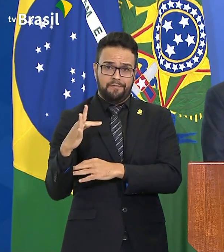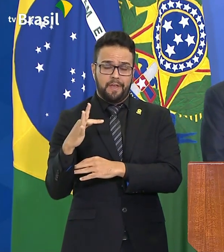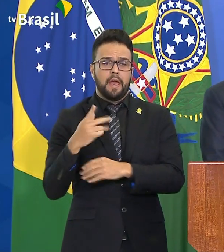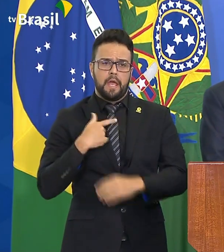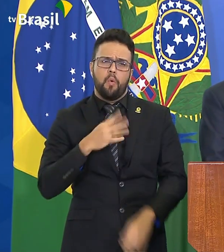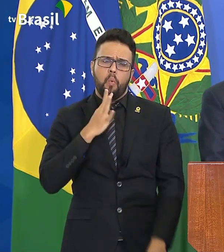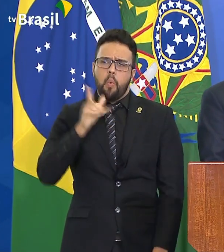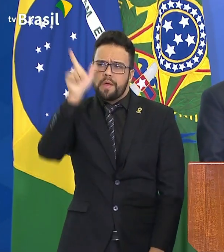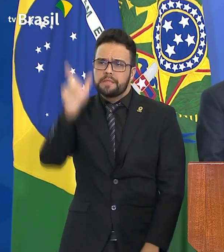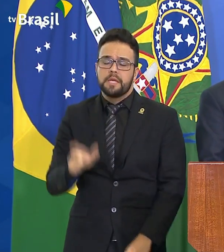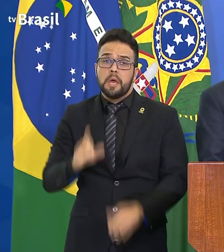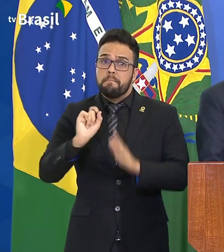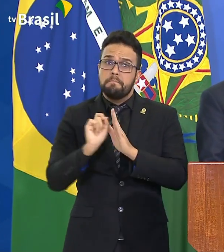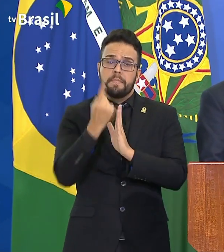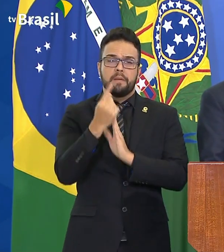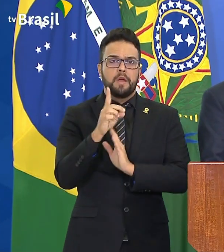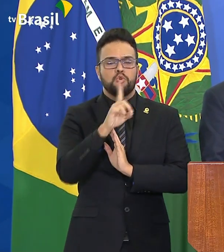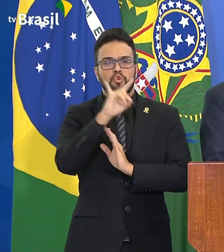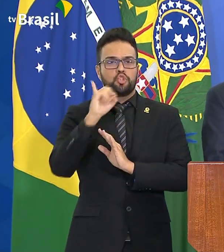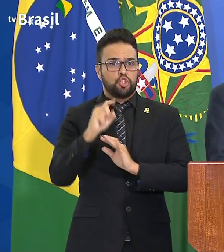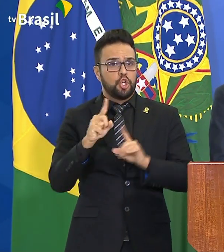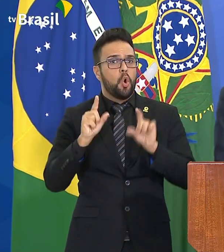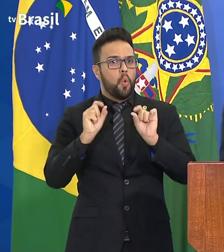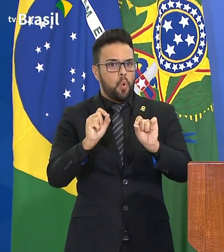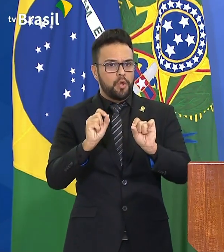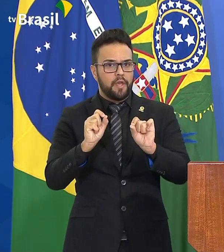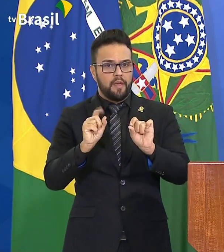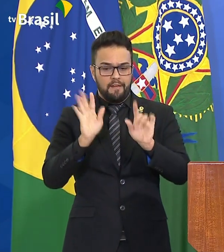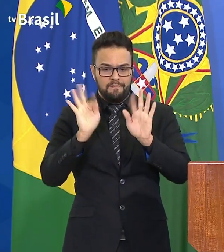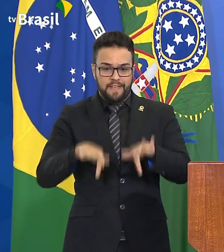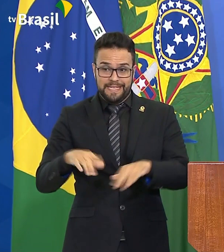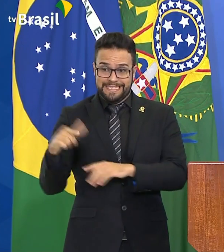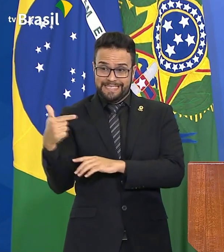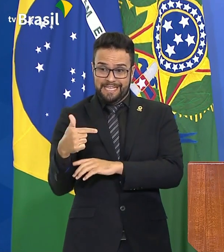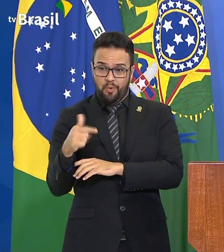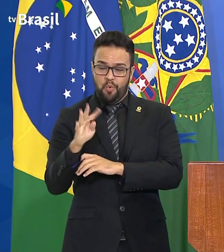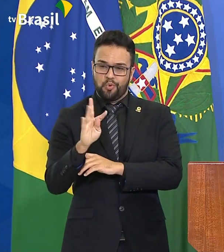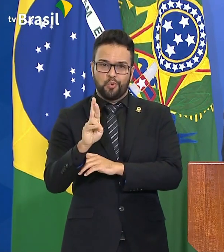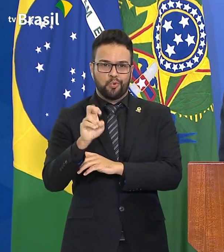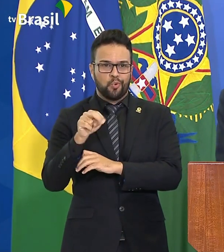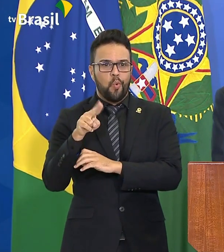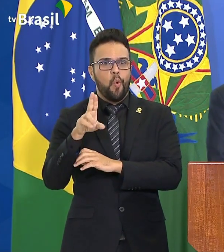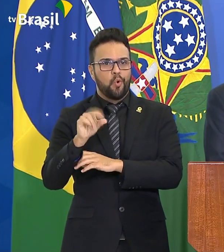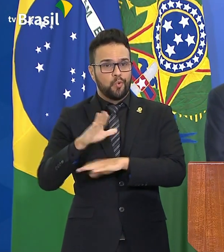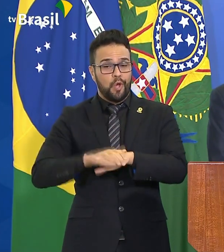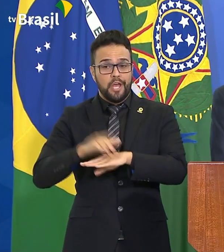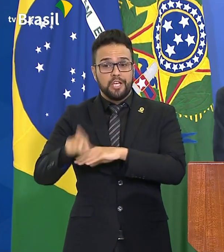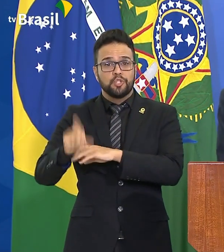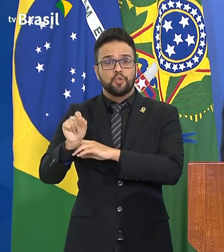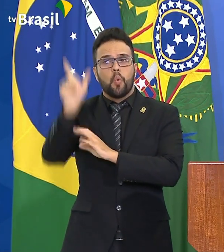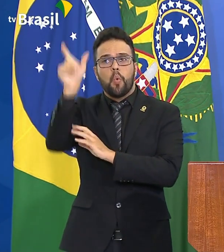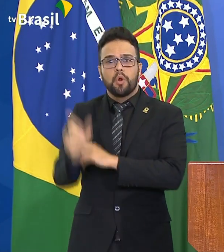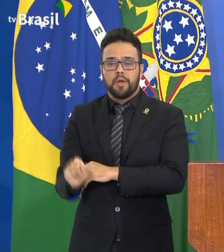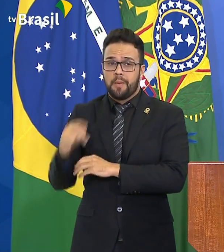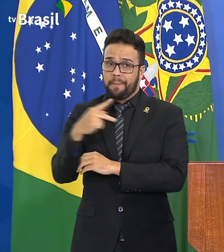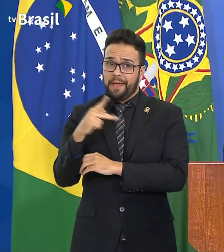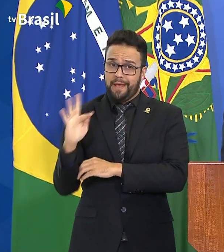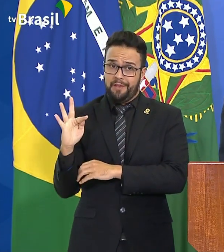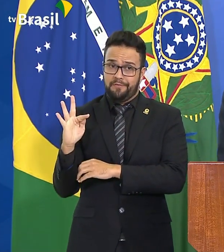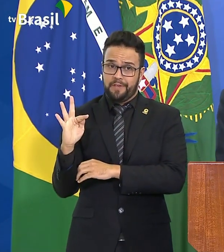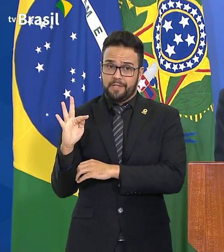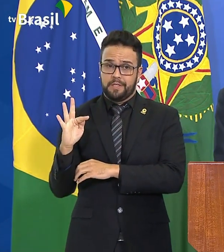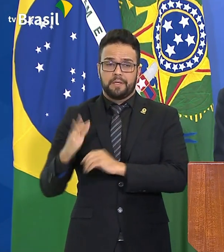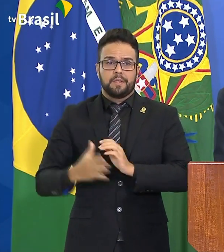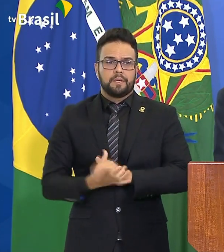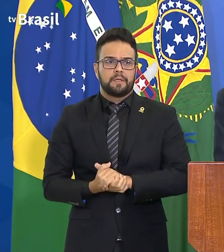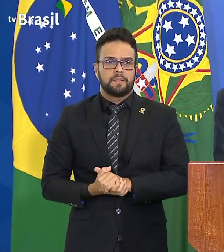eu conheci do primeiro dia após o fim do segundo turno que foi escolhido pela polícia